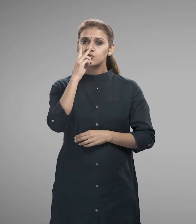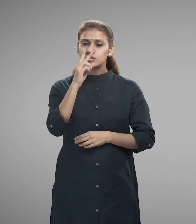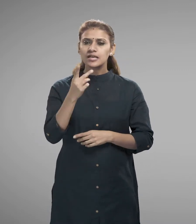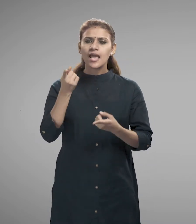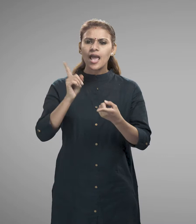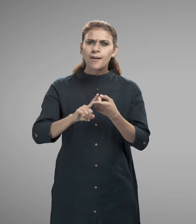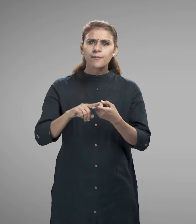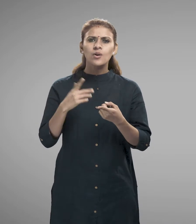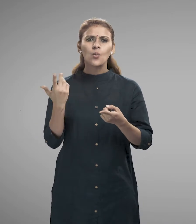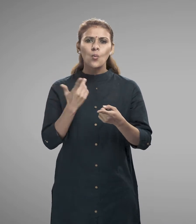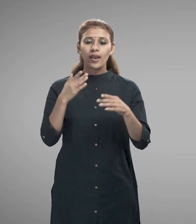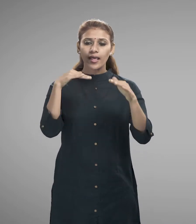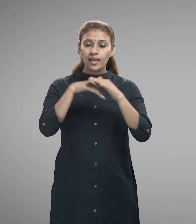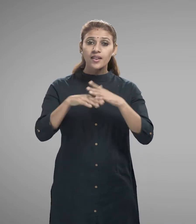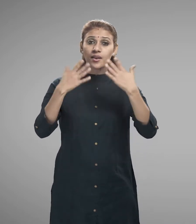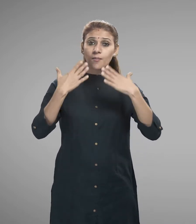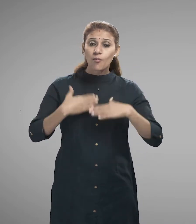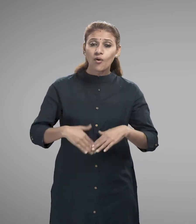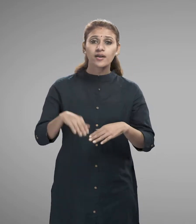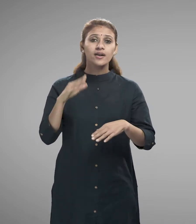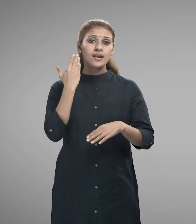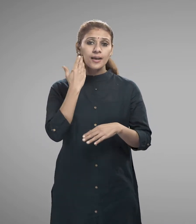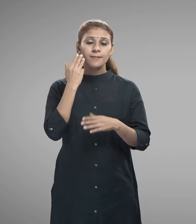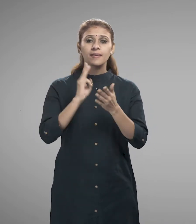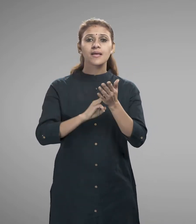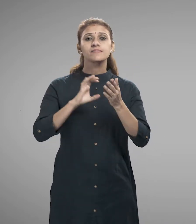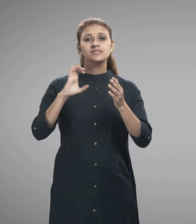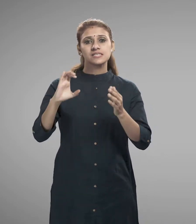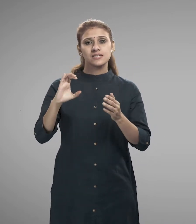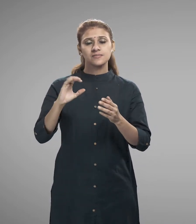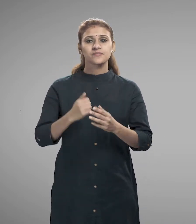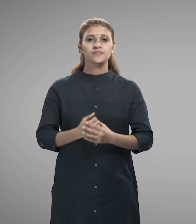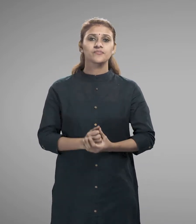आइए देखें कि मासिक धर्म के दौरान हमारे शरीर में क्या होता है।